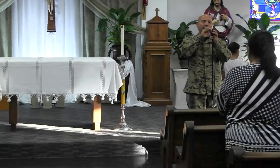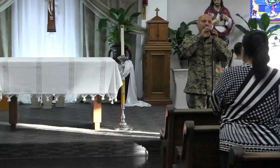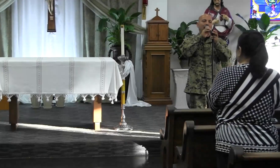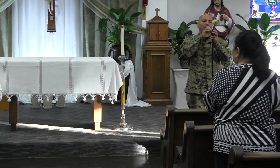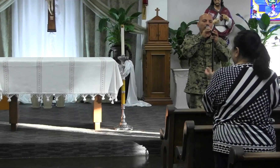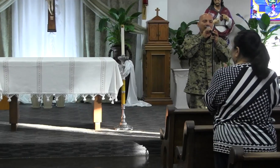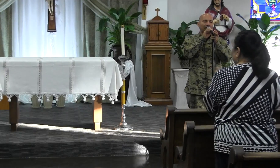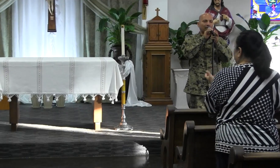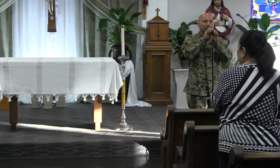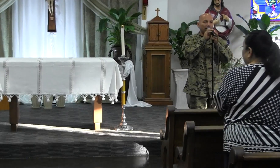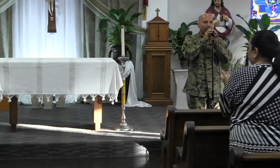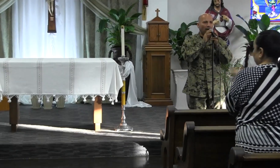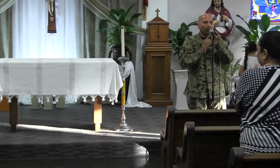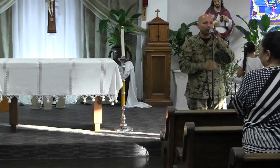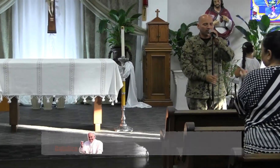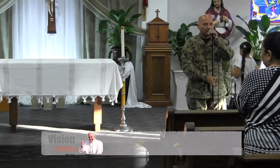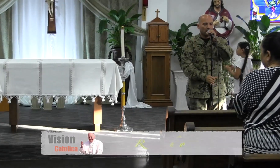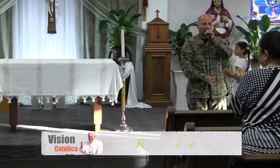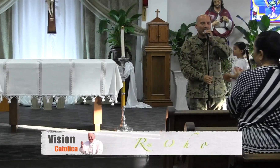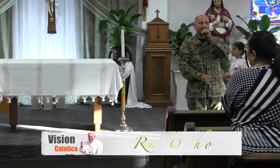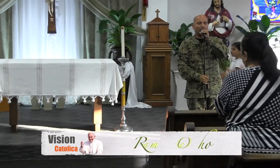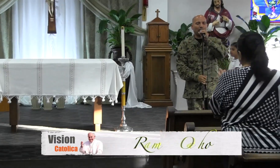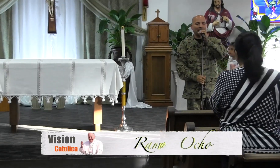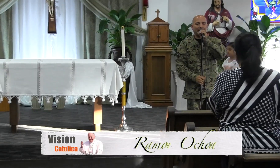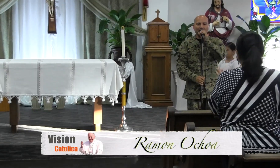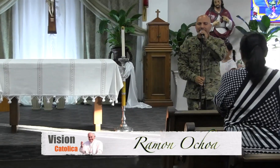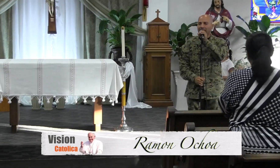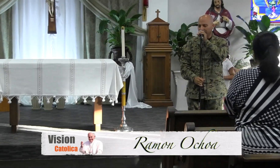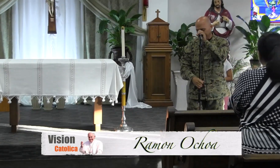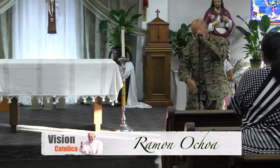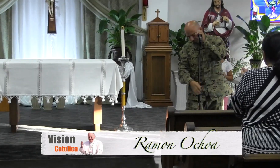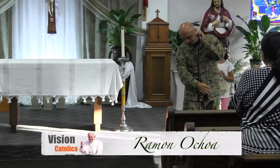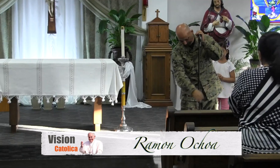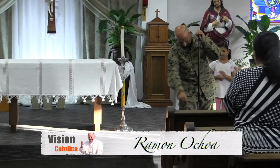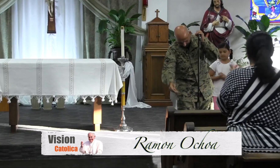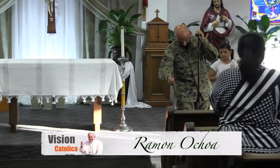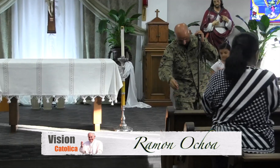que yo escribiera algo parecido allá llegó. Para que se lo aprenda, dice.